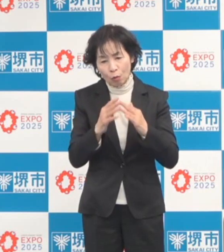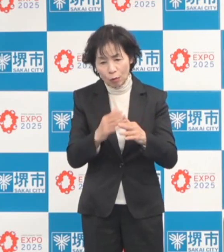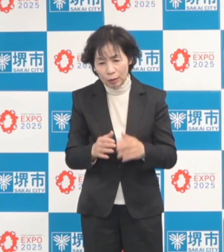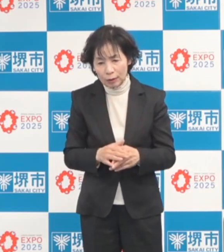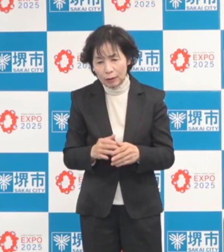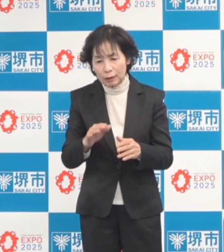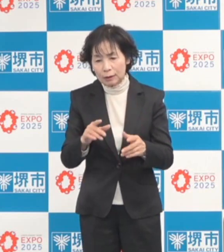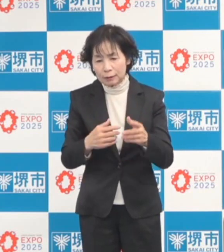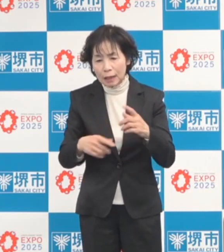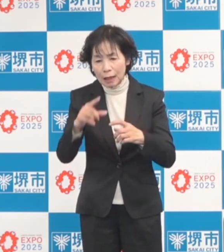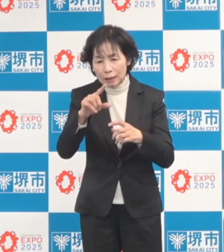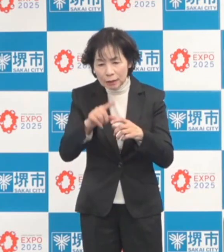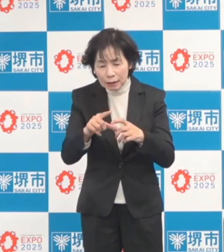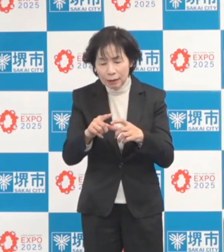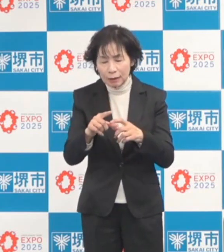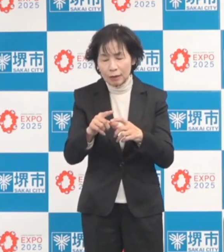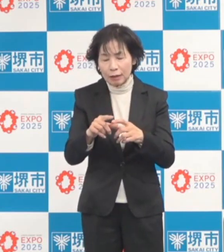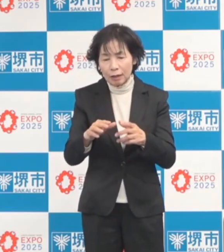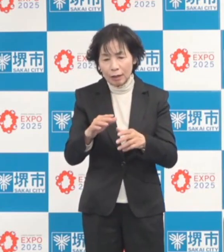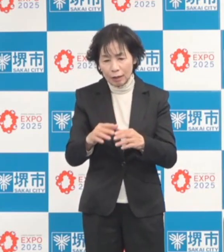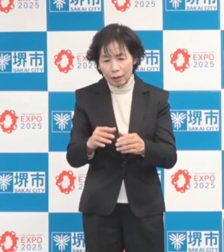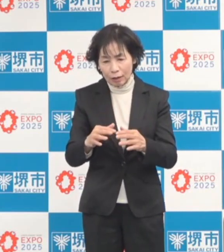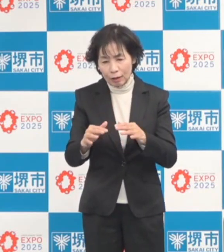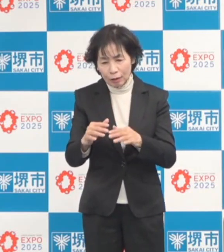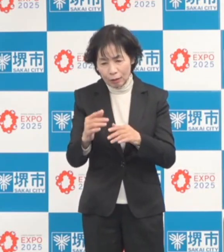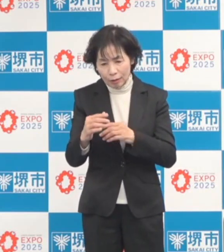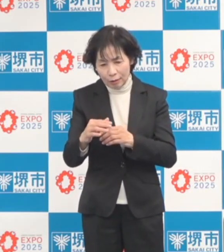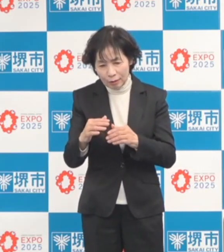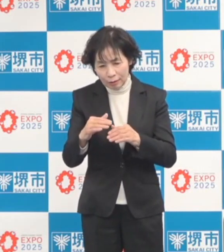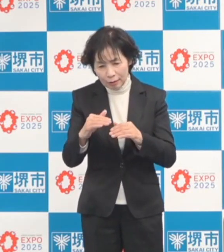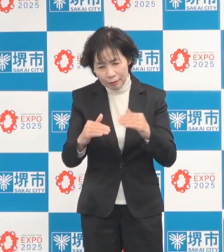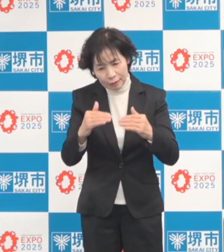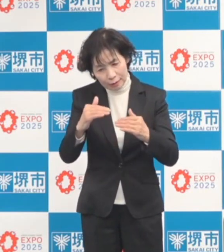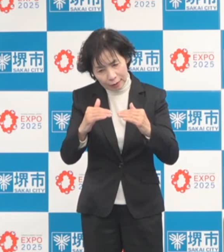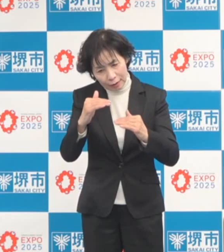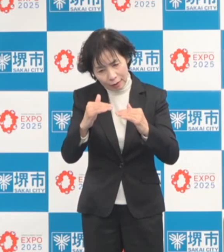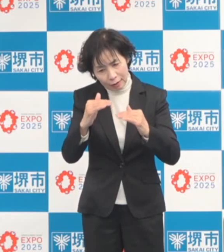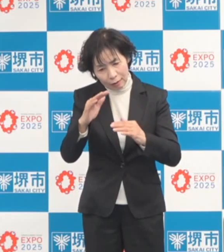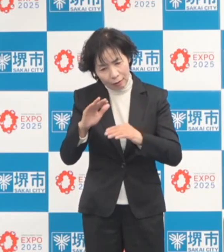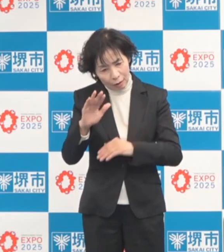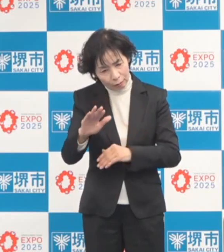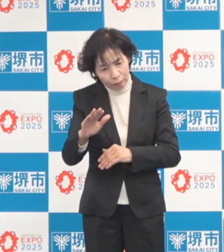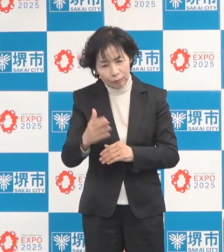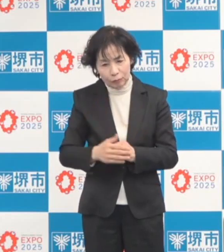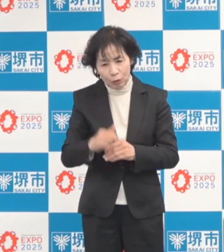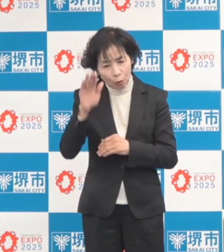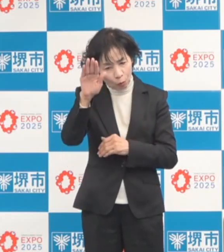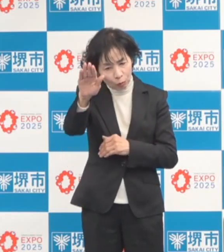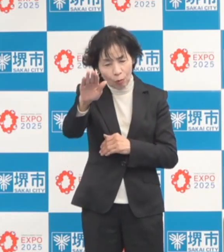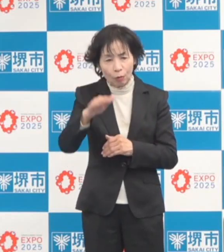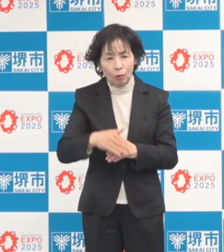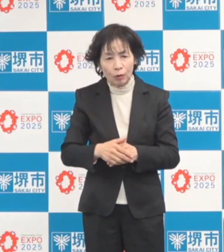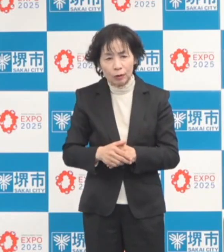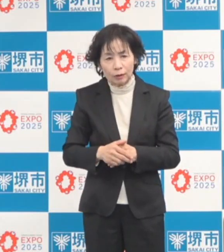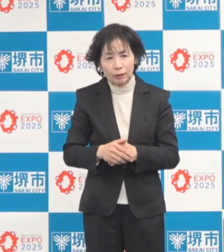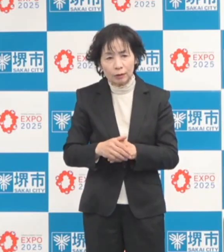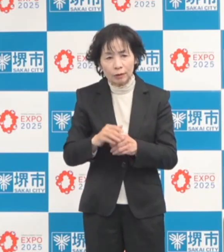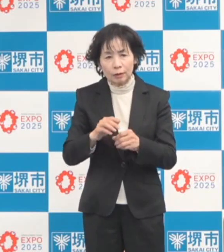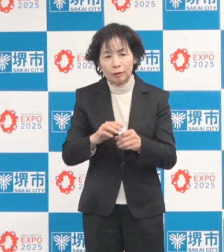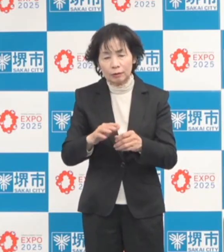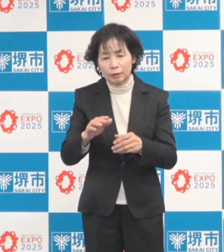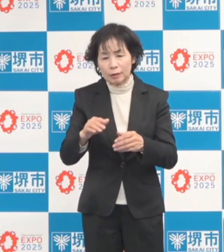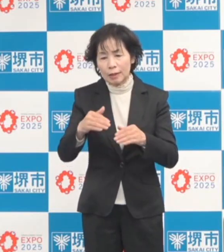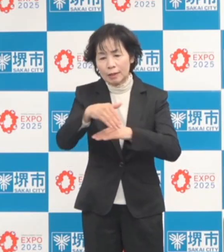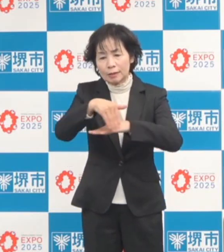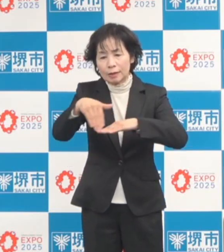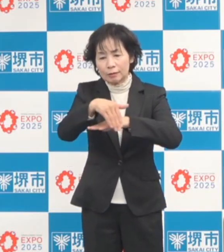格差是正が求められる状況も考えられたり、あるいは今後のゼロ金利政策等